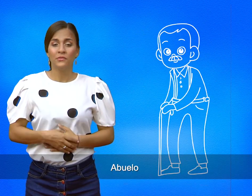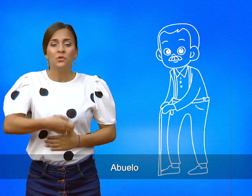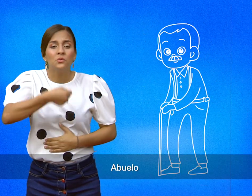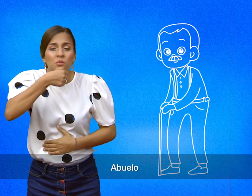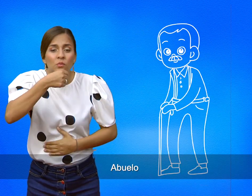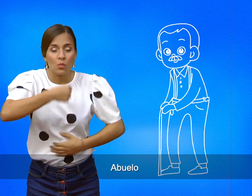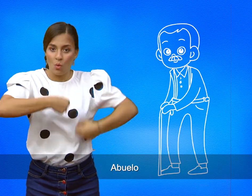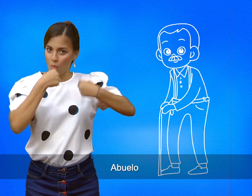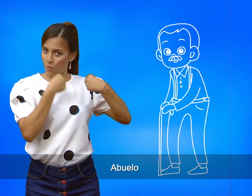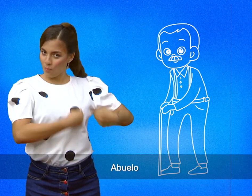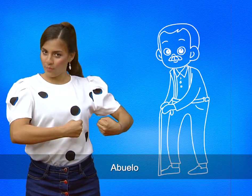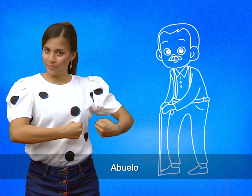Abuelo.